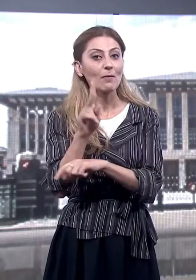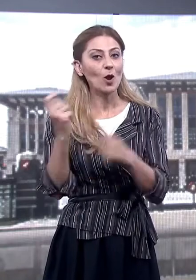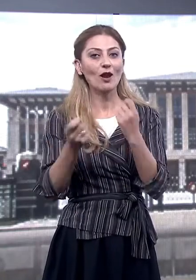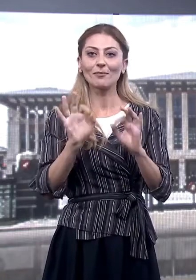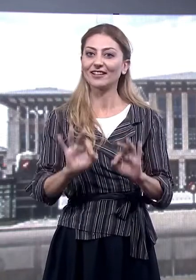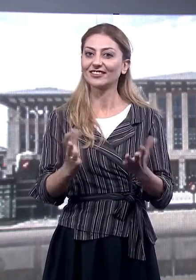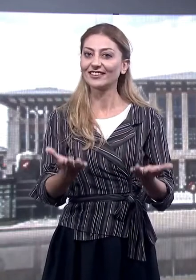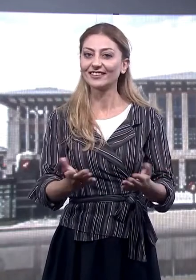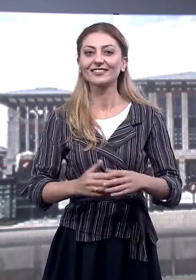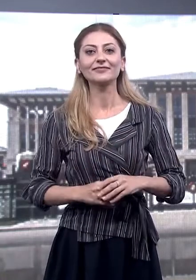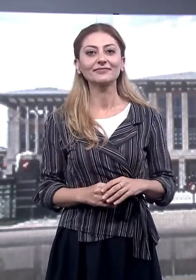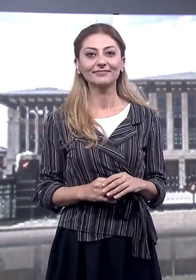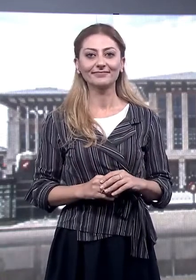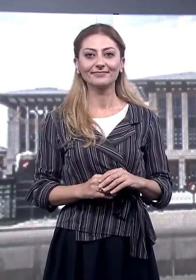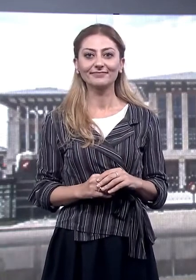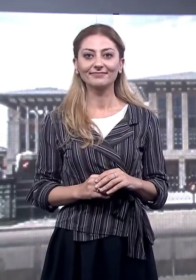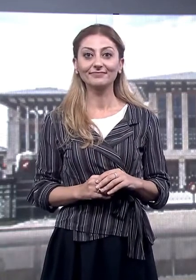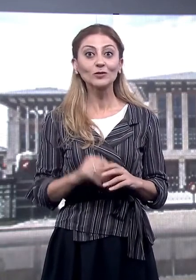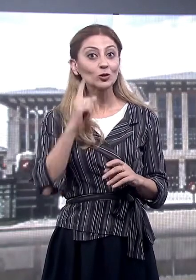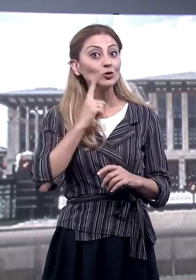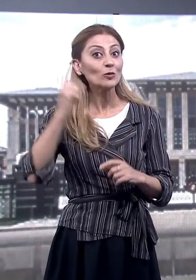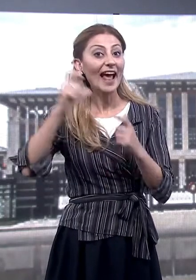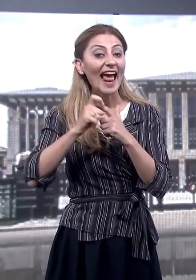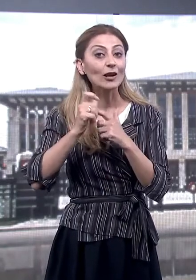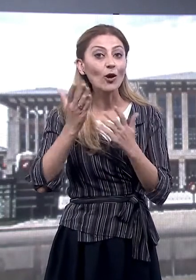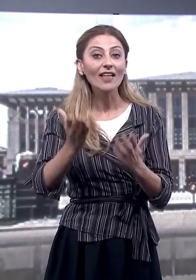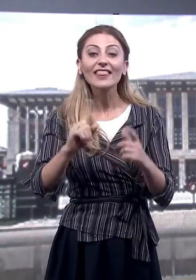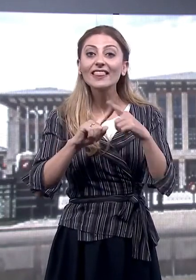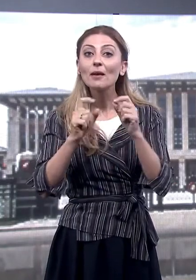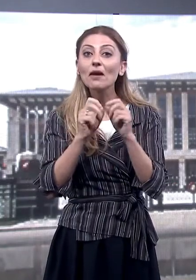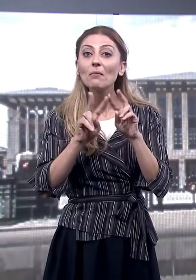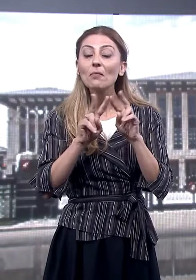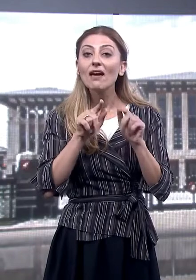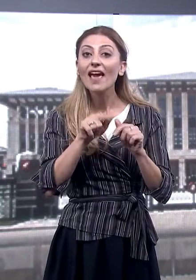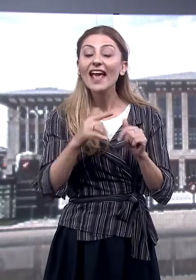tüm programlarının işaret diliyle paylaşımı sağlanıp işitme engelliler bilgilendirilmektedir.